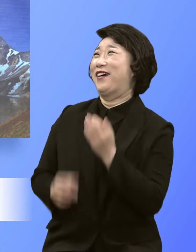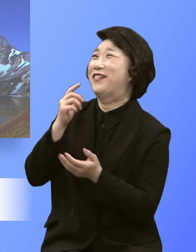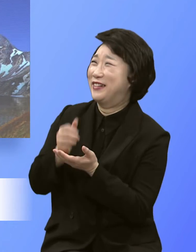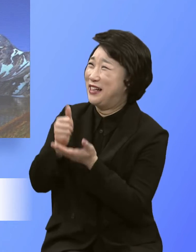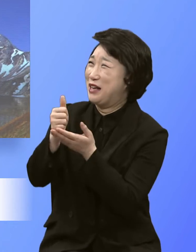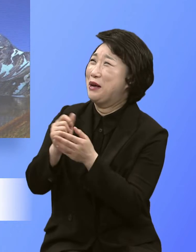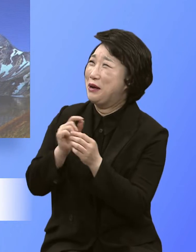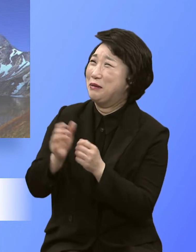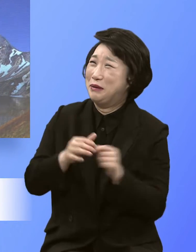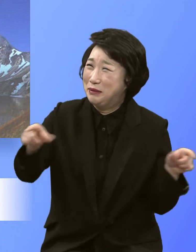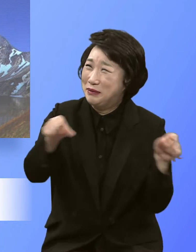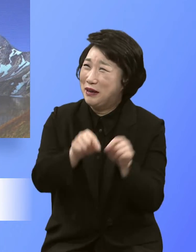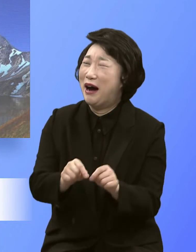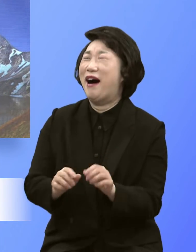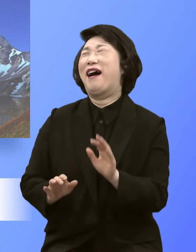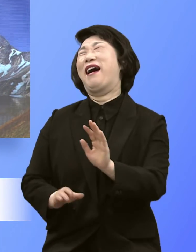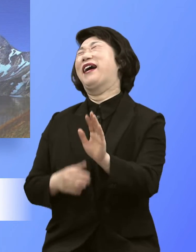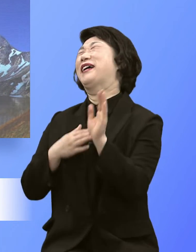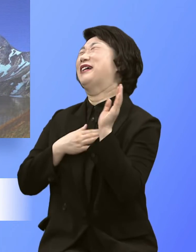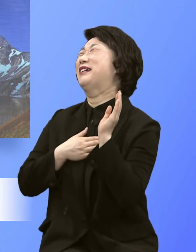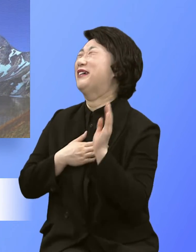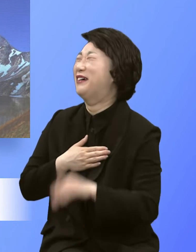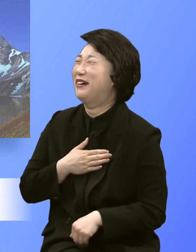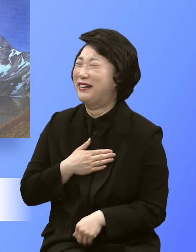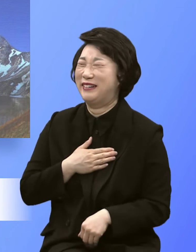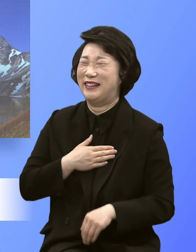목사님 말씀하시면